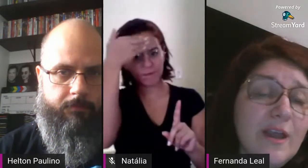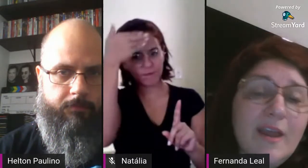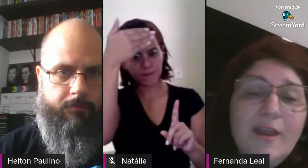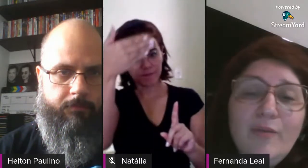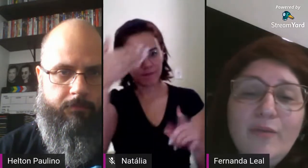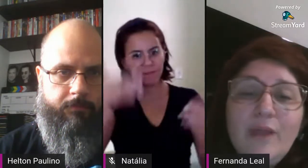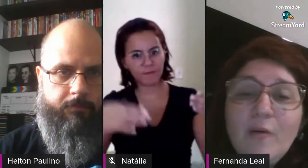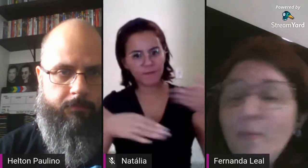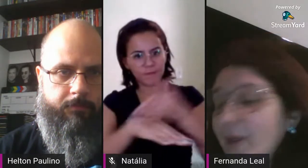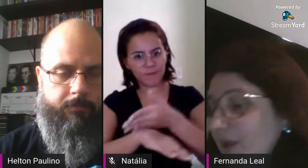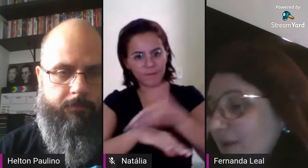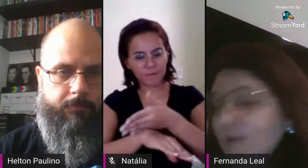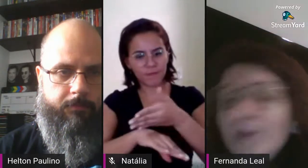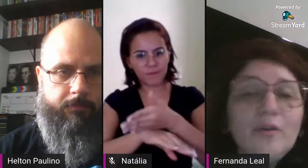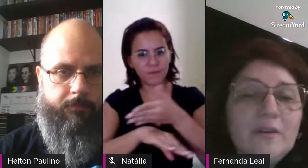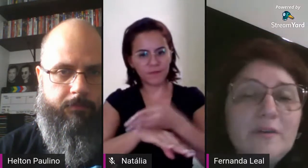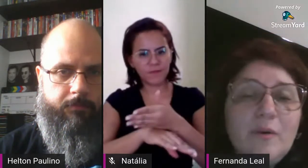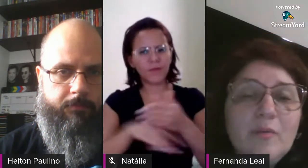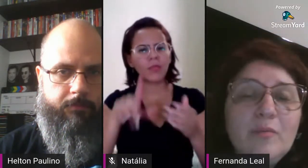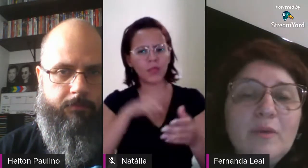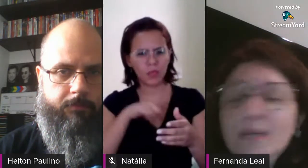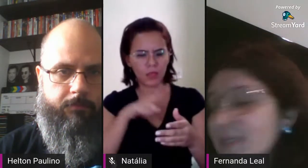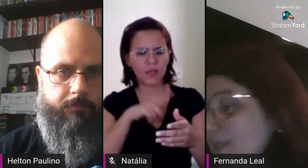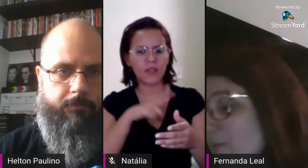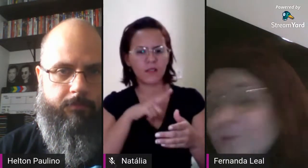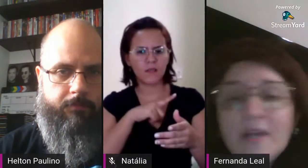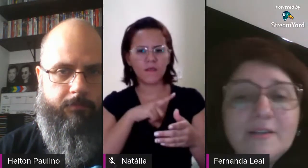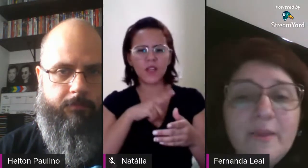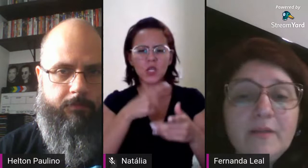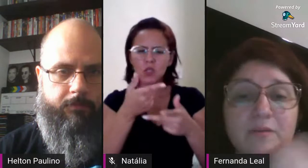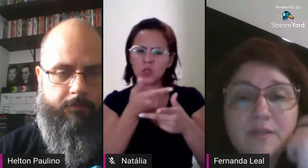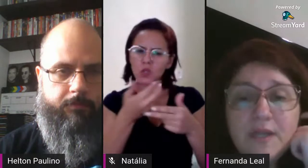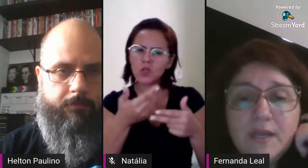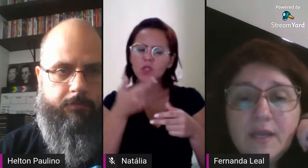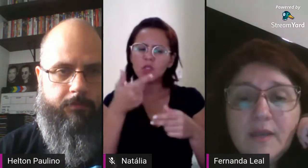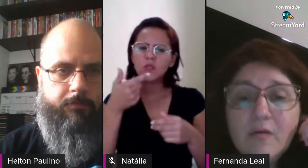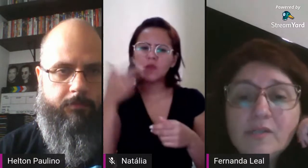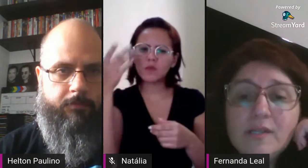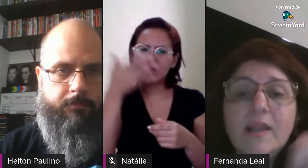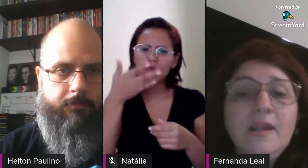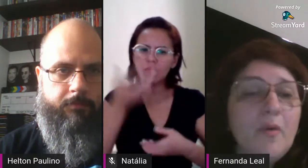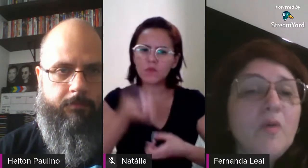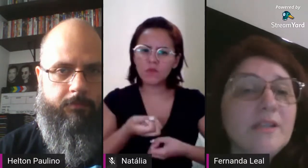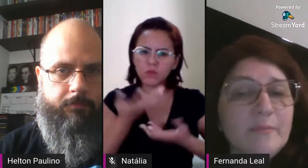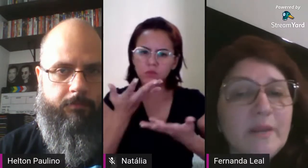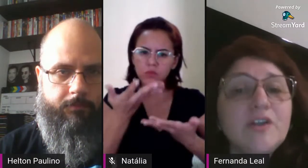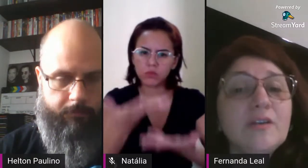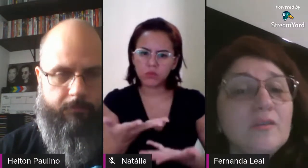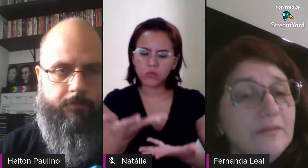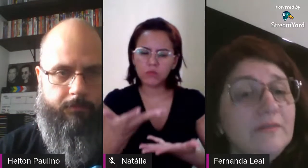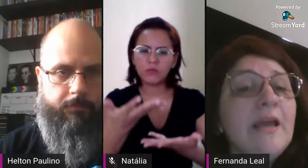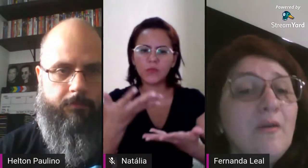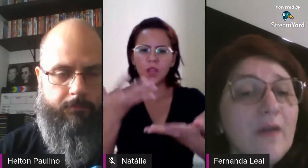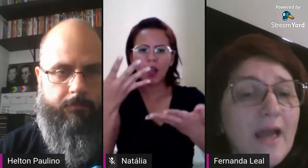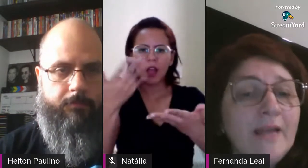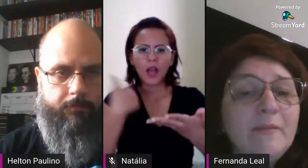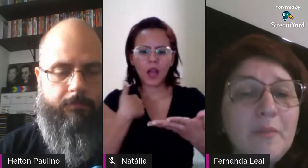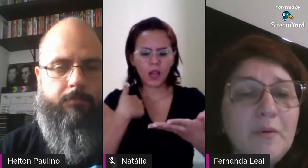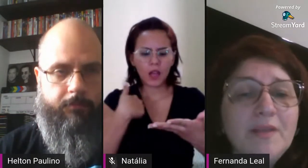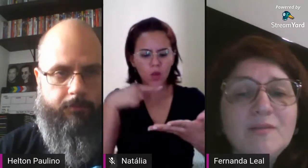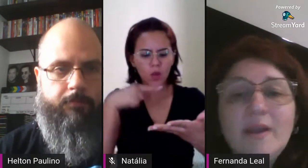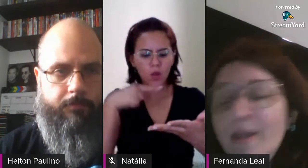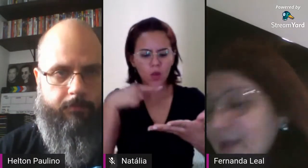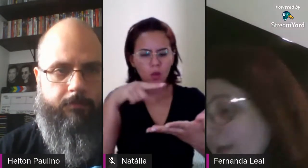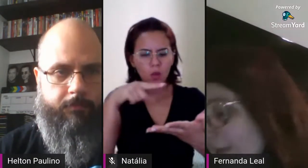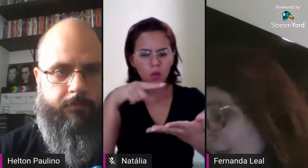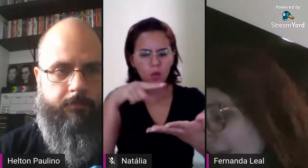trouxe. Eu fui acompanhando e anotando alguns aspectos que considerei importantes para a gente dialogar